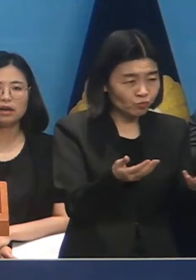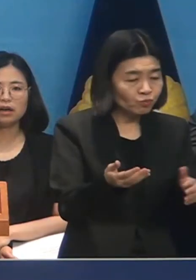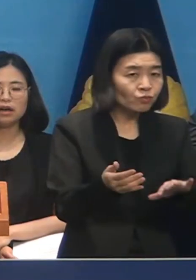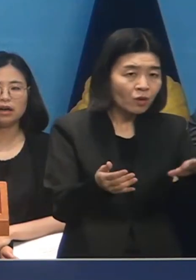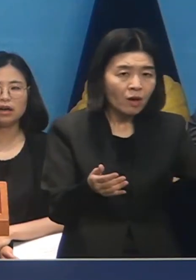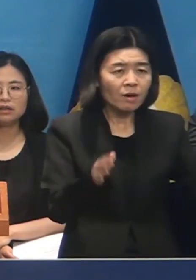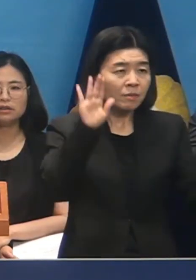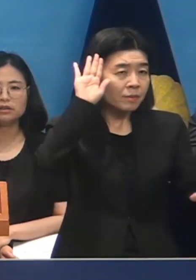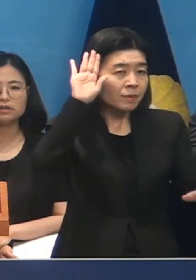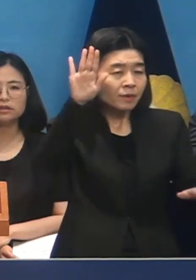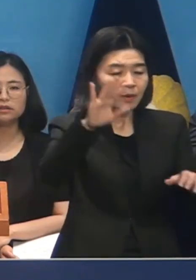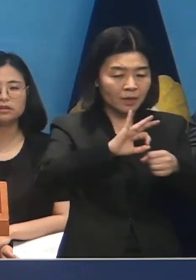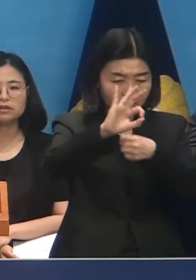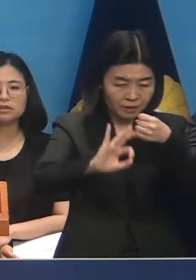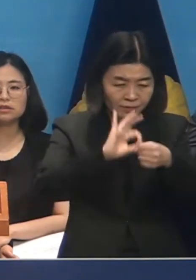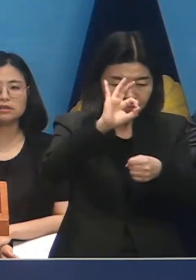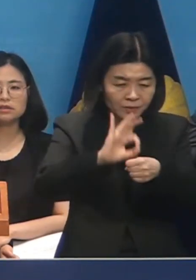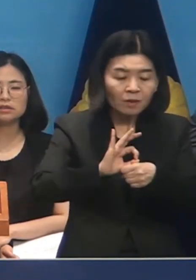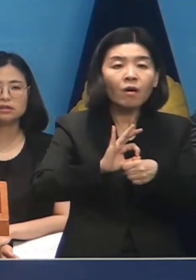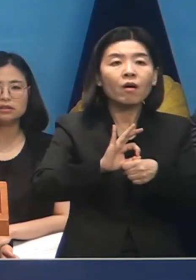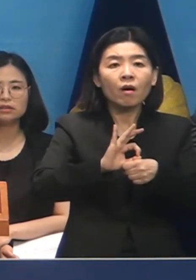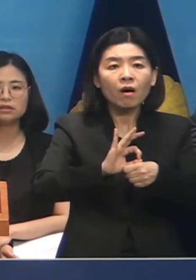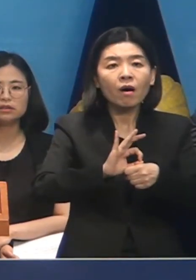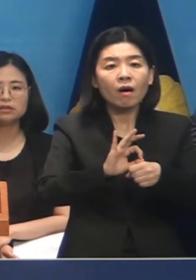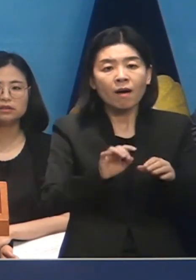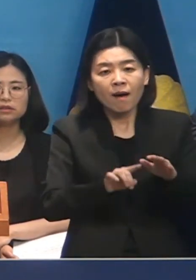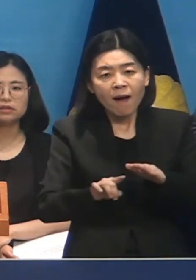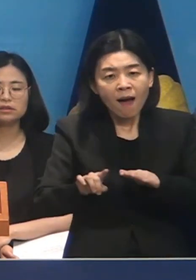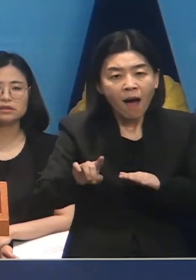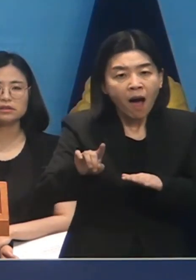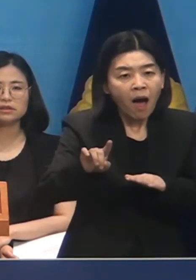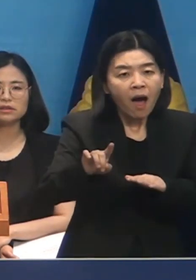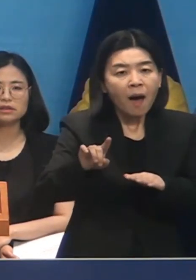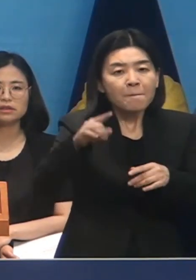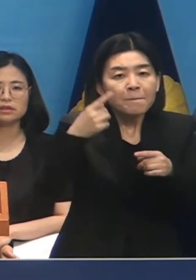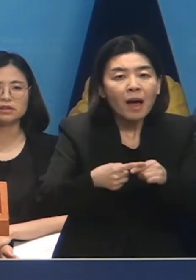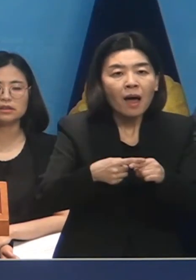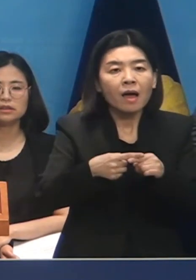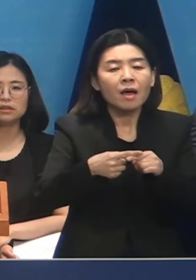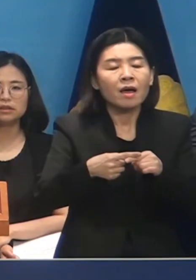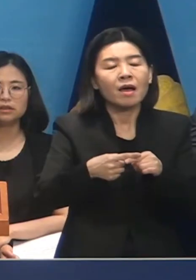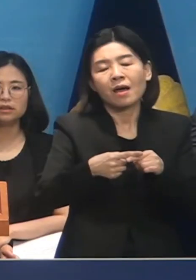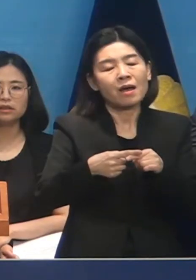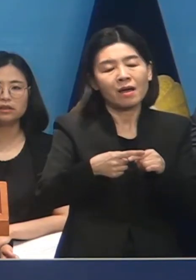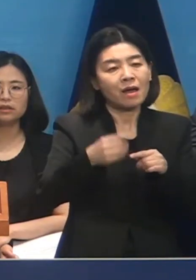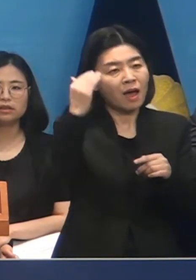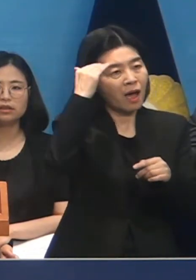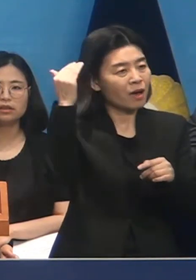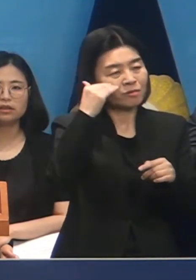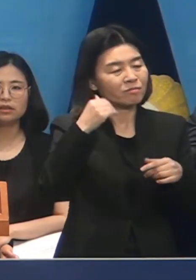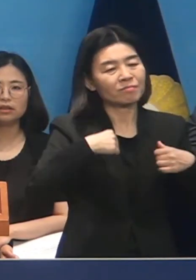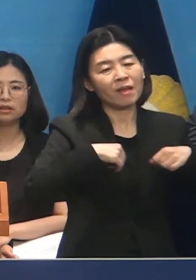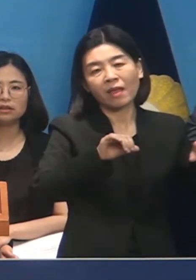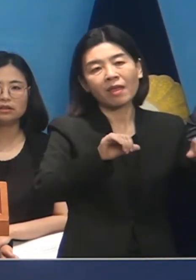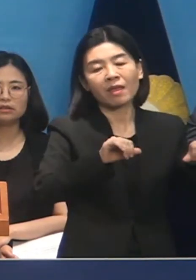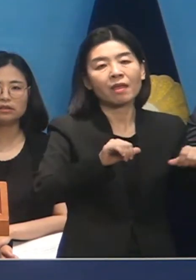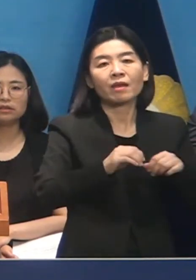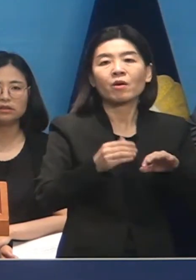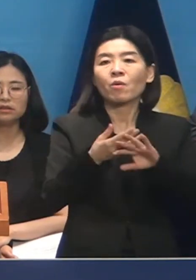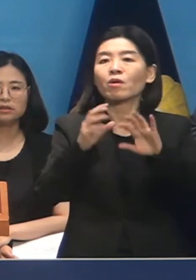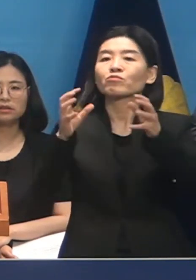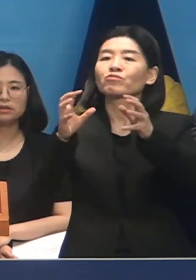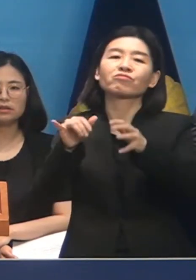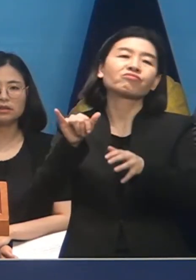미래의 10년 동안 우리가 앞서갈 것에 멈췄다. 그래서 한국을 포기하고 외국으로 나가고 있는